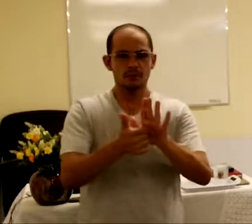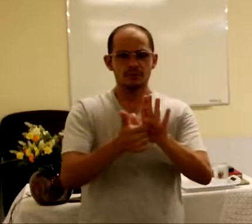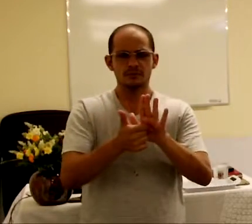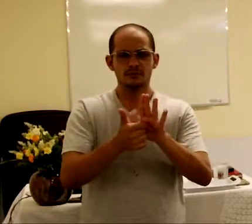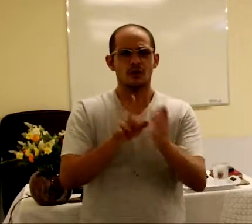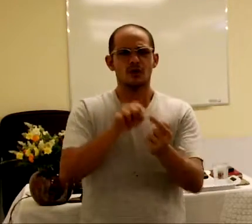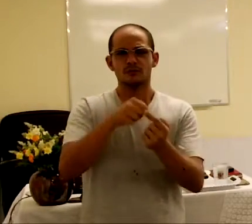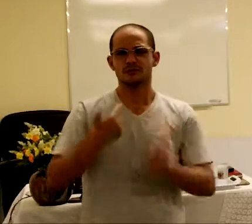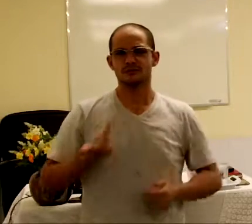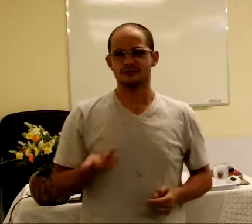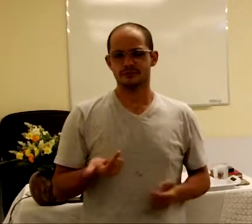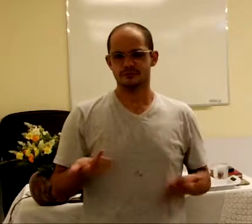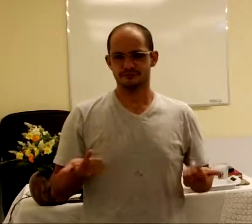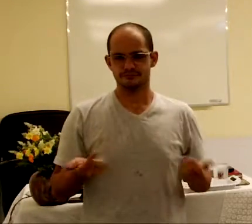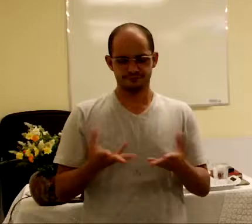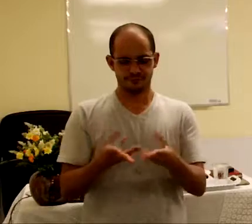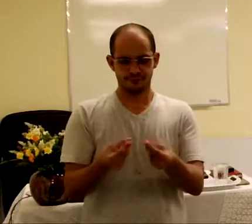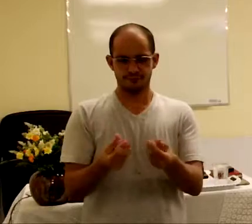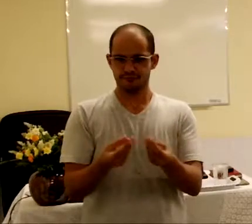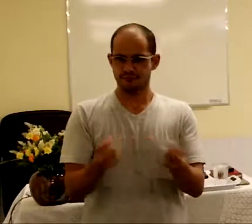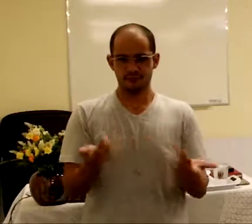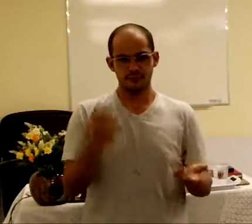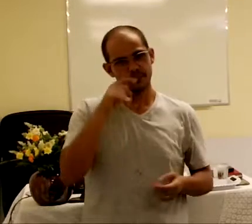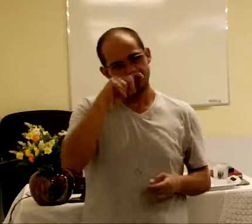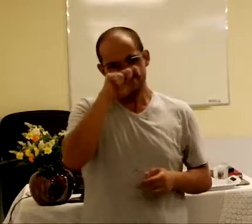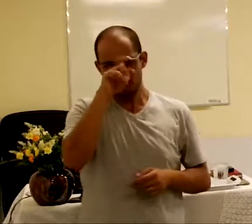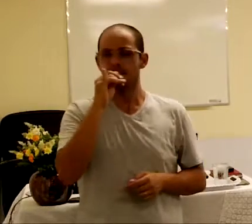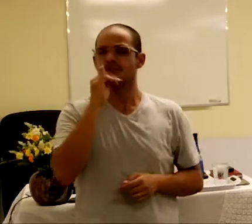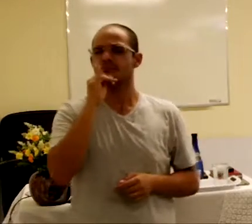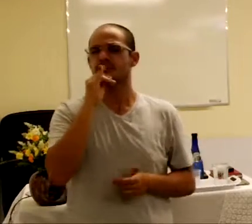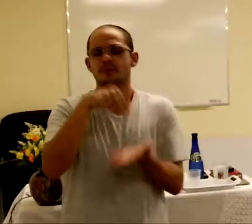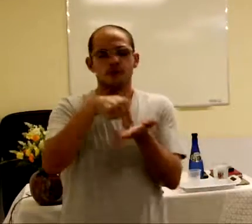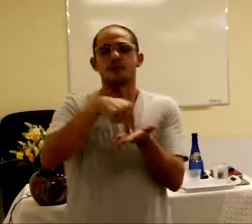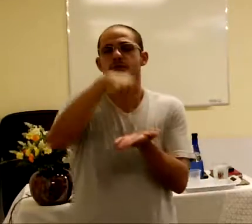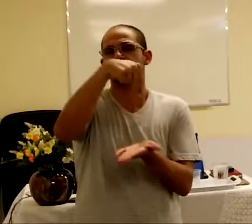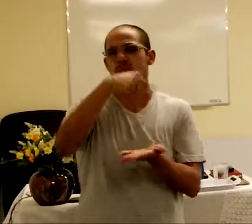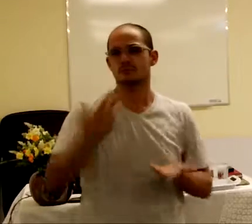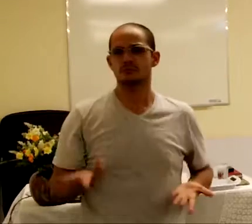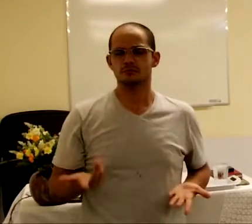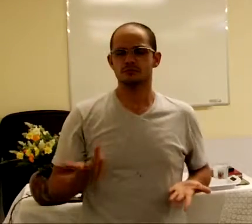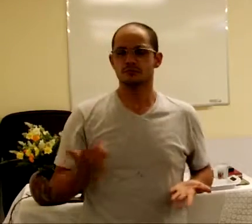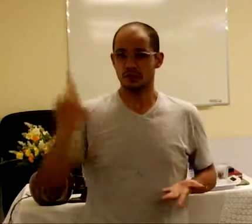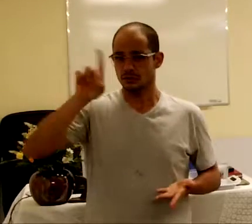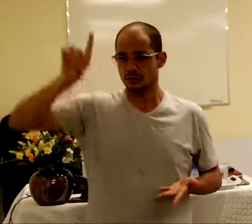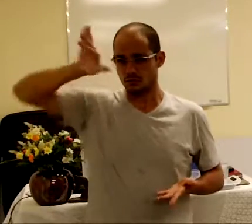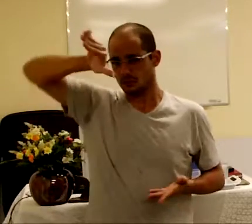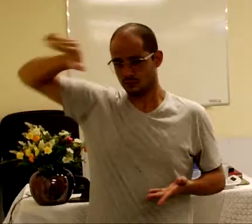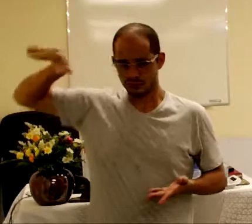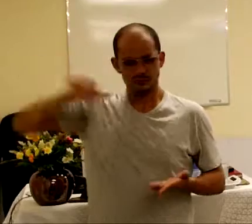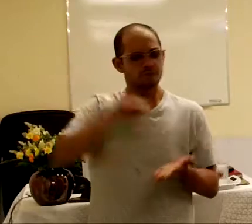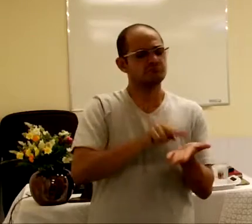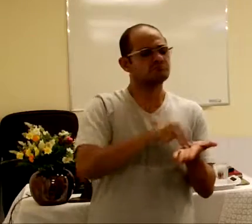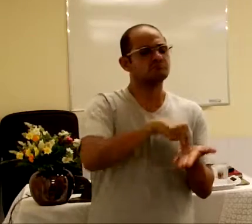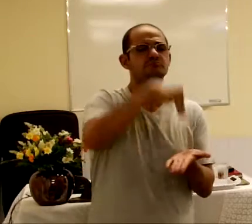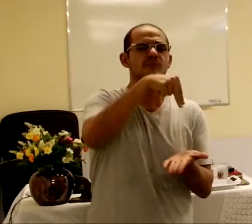razão de ser. Não se explica. Por exemplo, vamos falar de espíritos, mas não existe Deus. Como os espíritos se criaram?